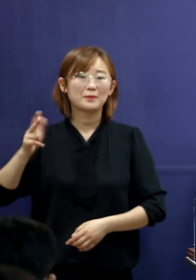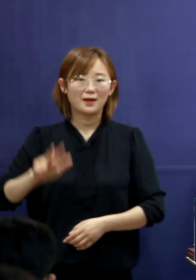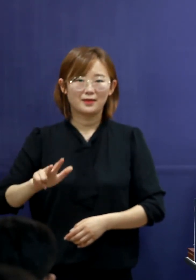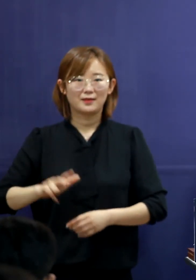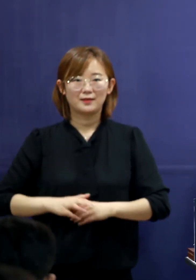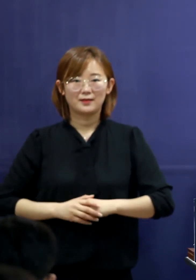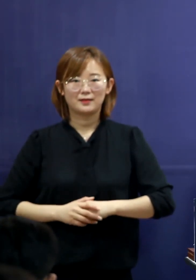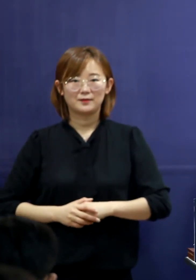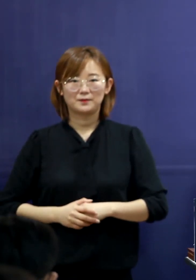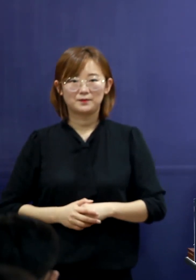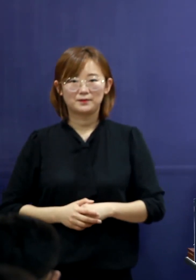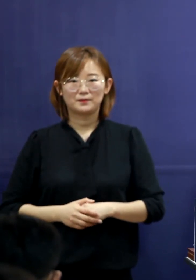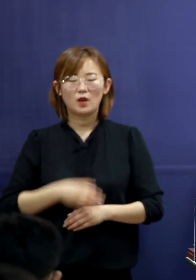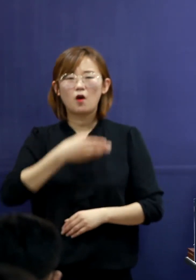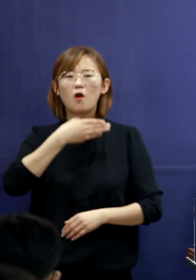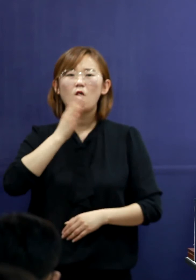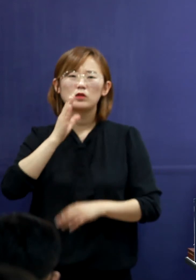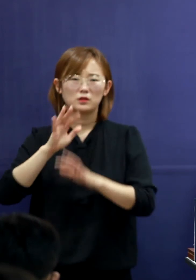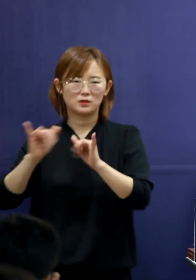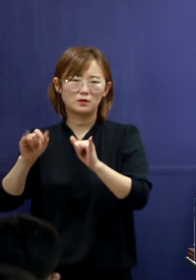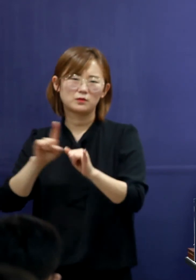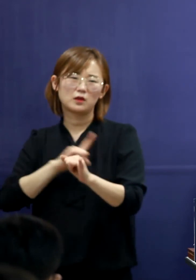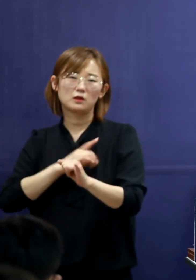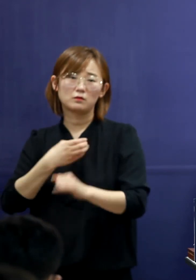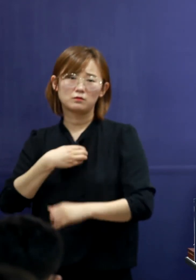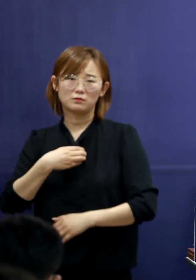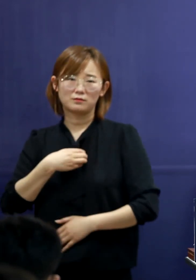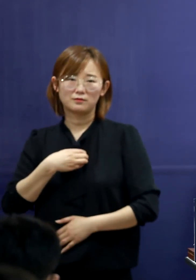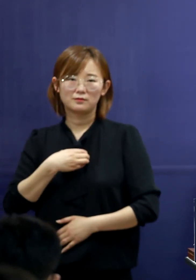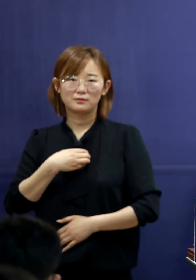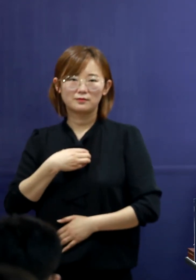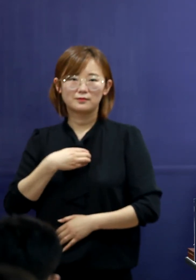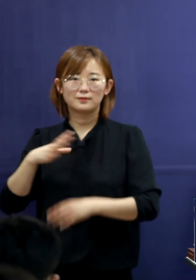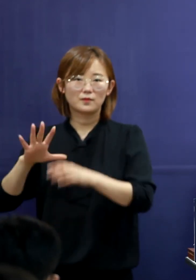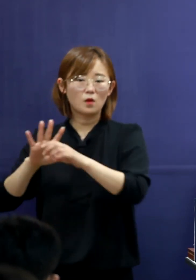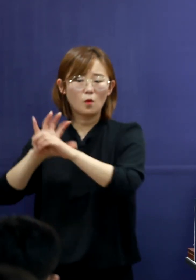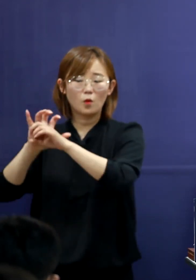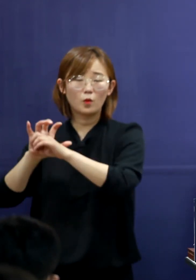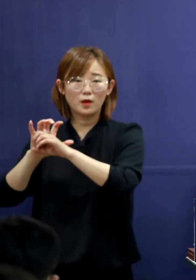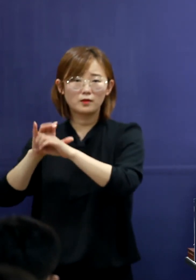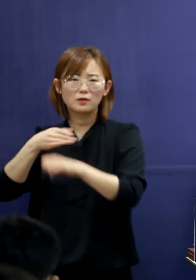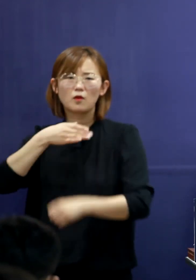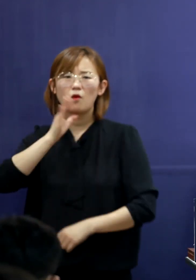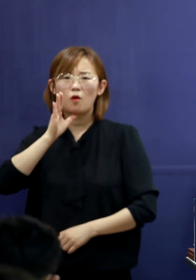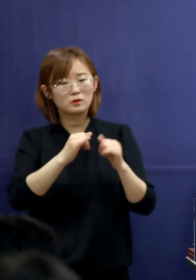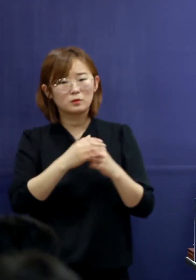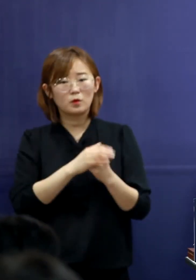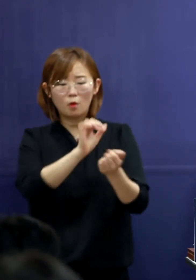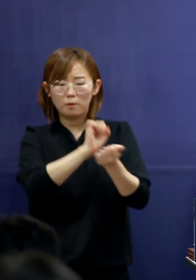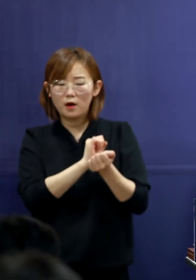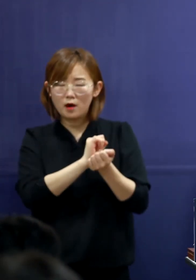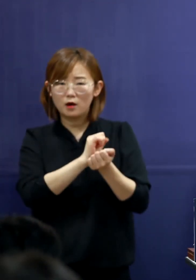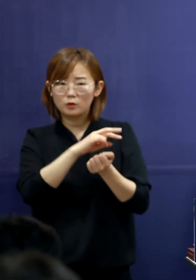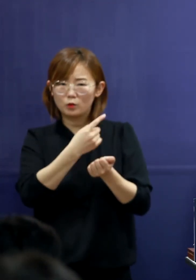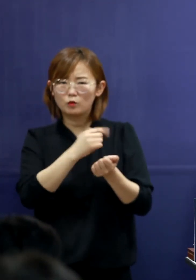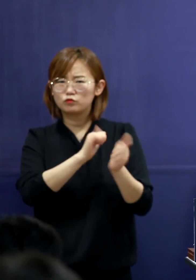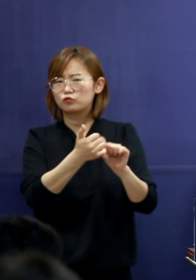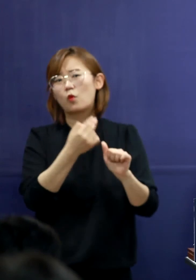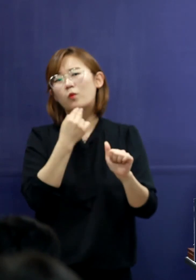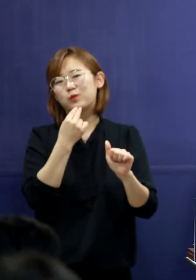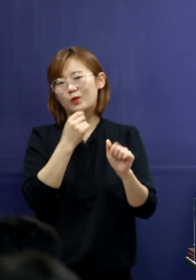지금 어르신들이 좀 이용하시는데 이 코로나19는 어르신들한테 굉장히 치명적인 별로